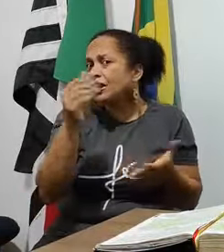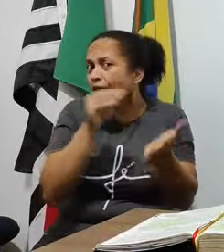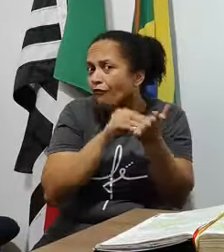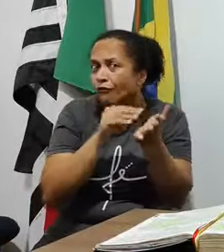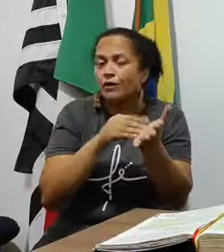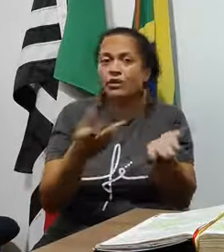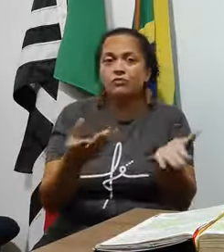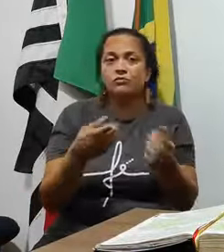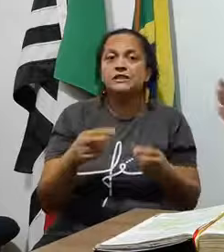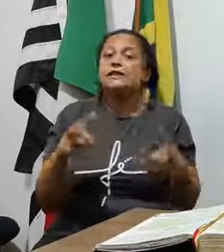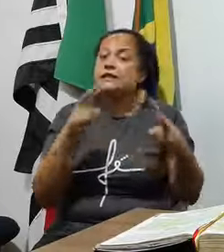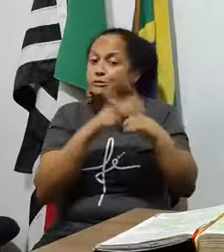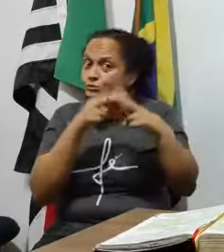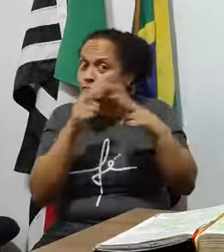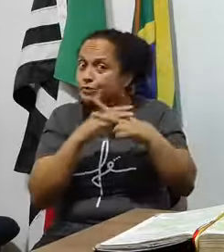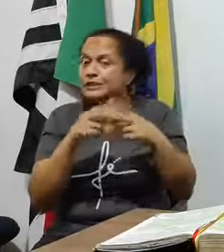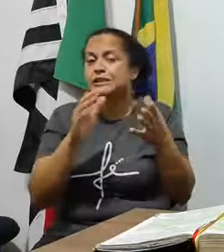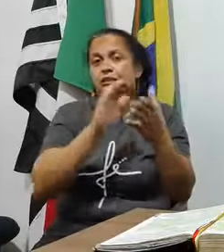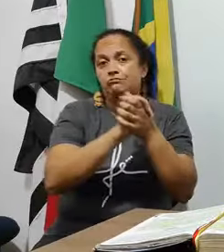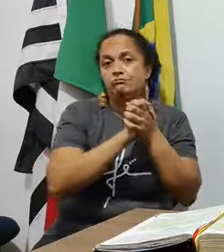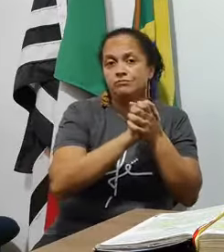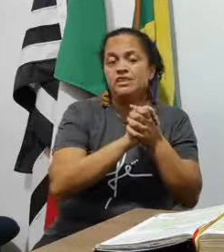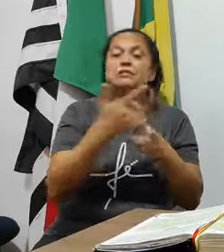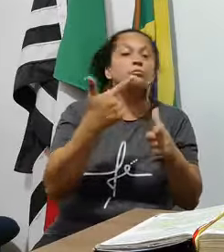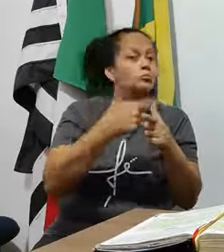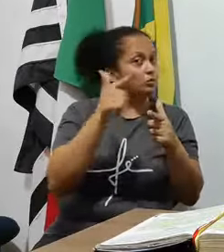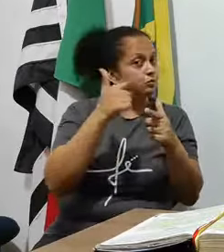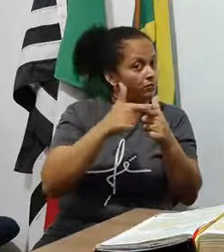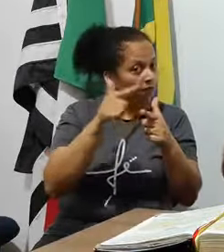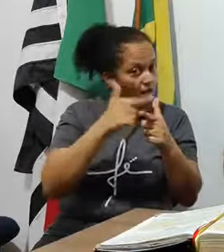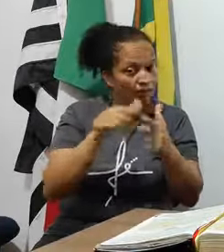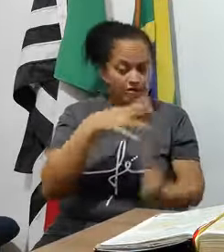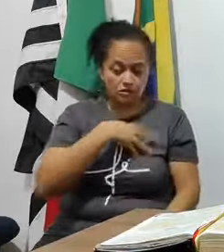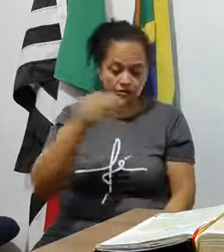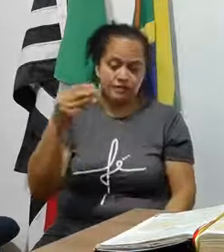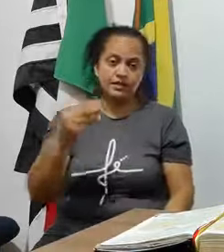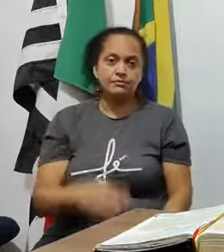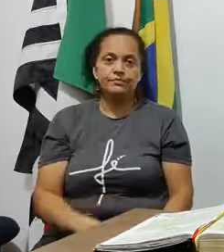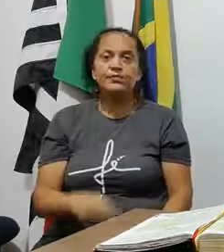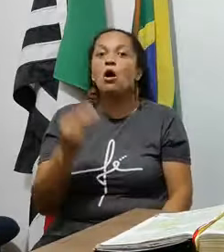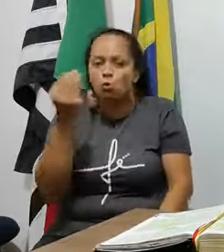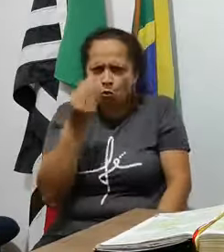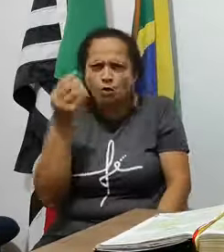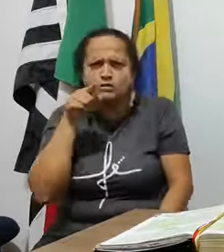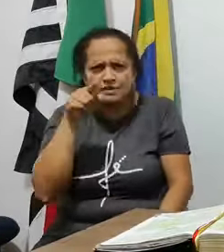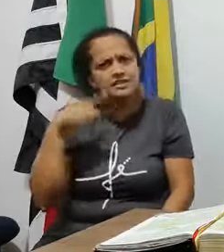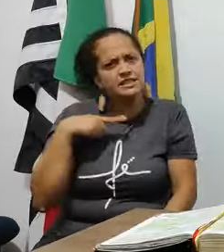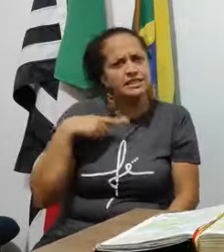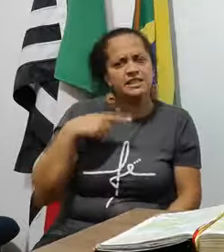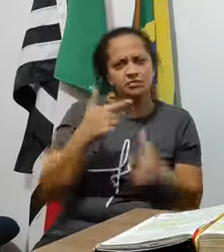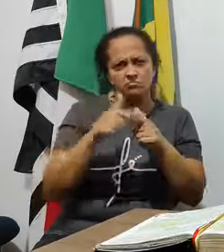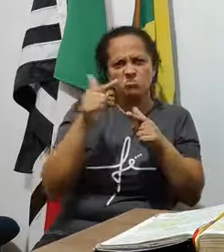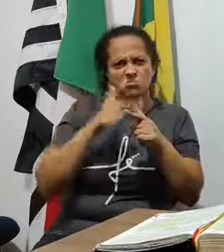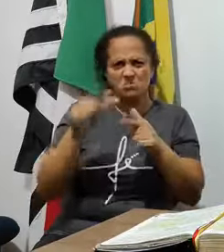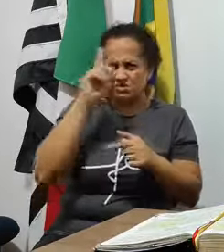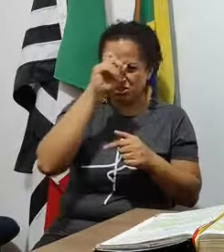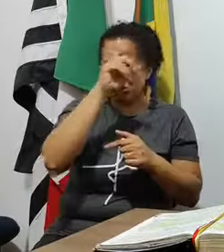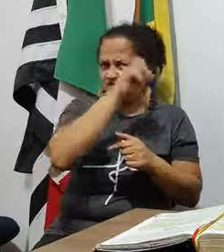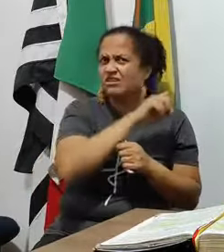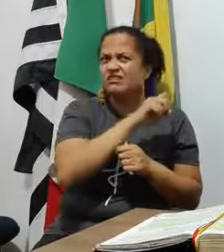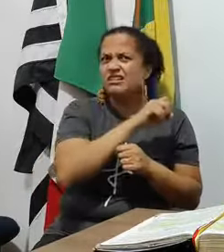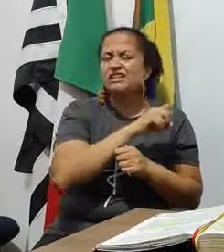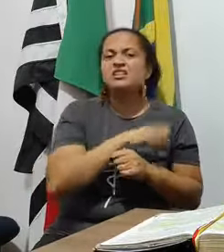casamento, problema com os filhos, né? Quando você está passando por esses momentos de dificuldade,